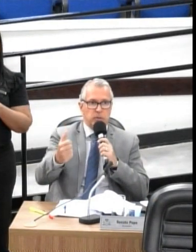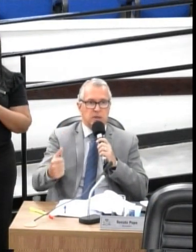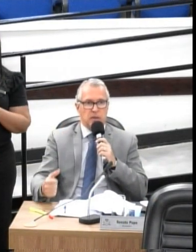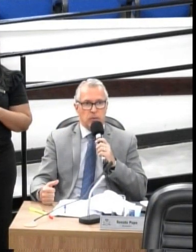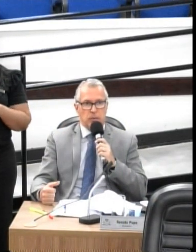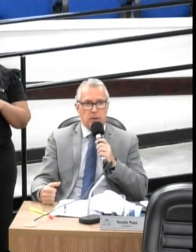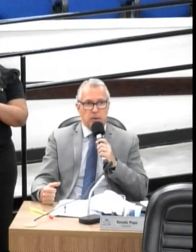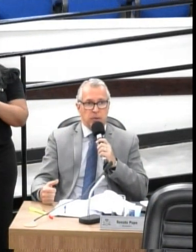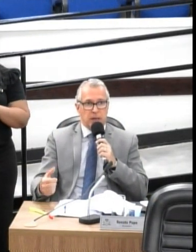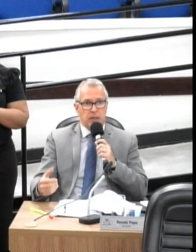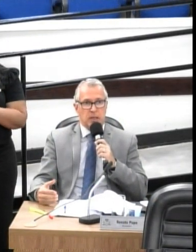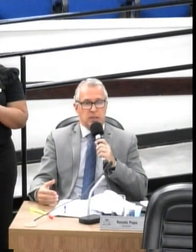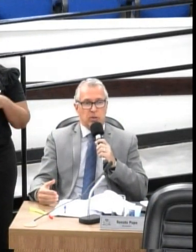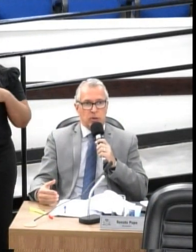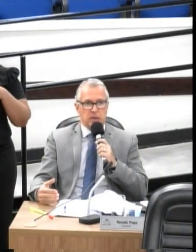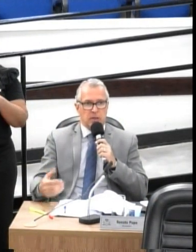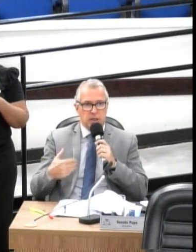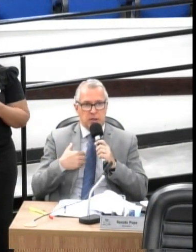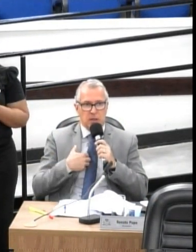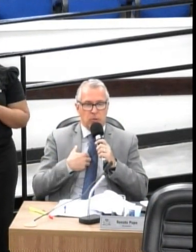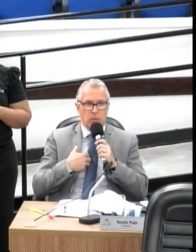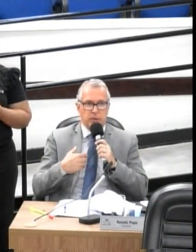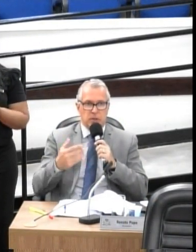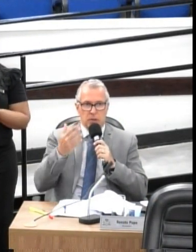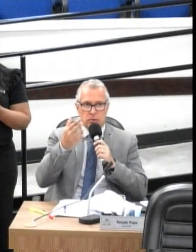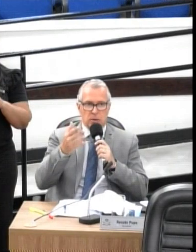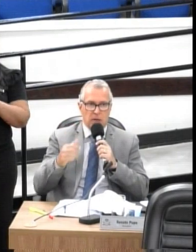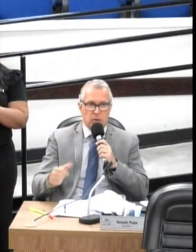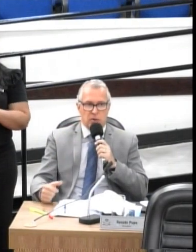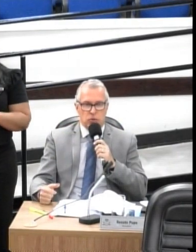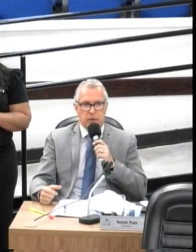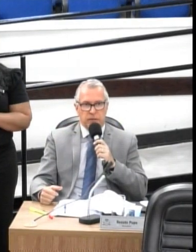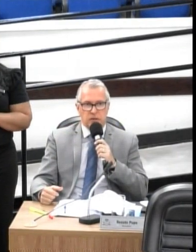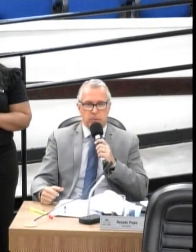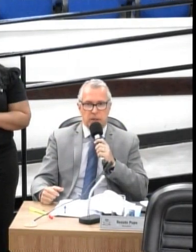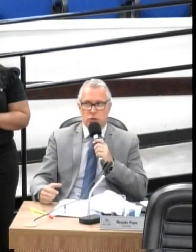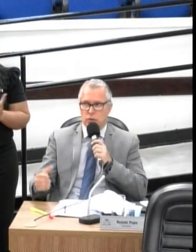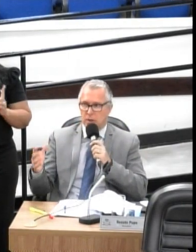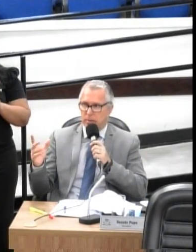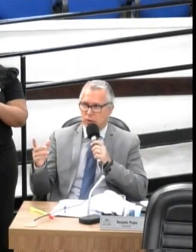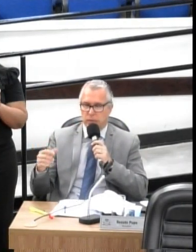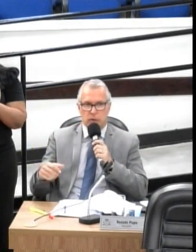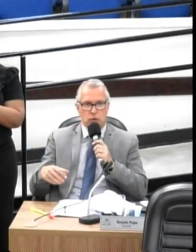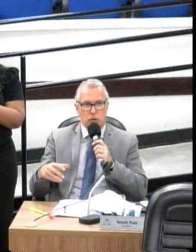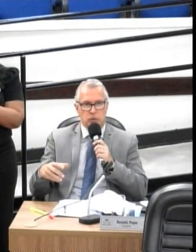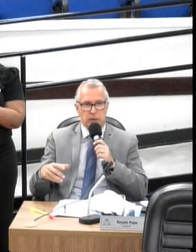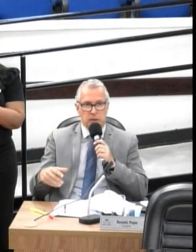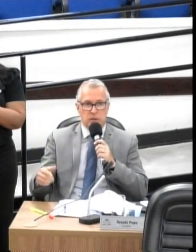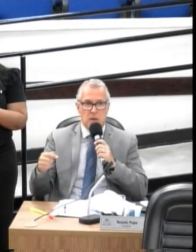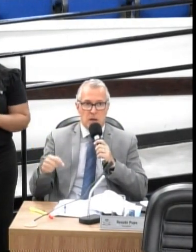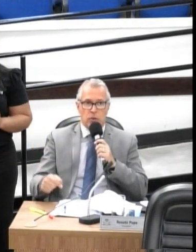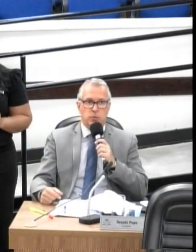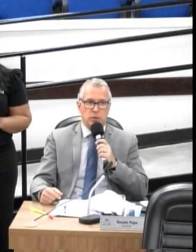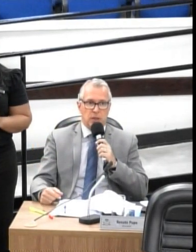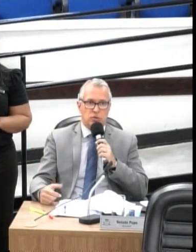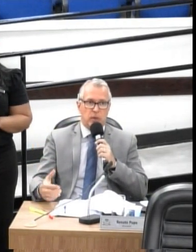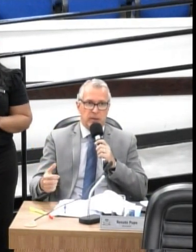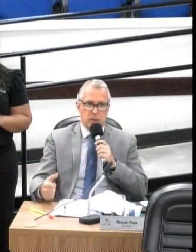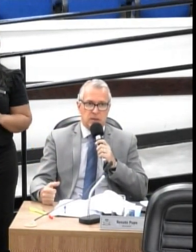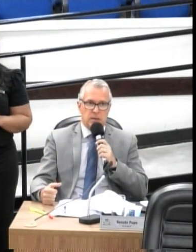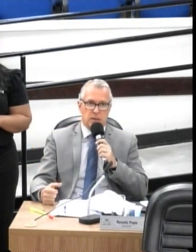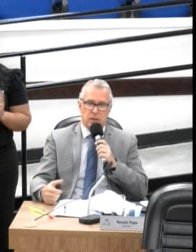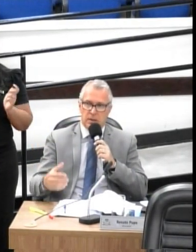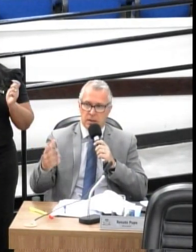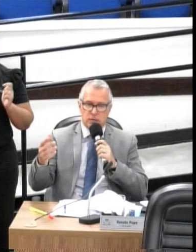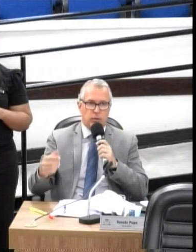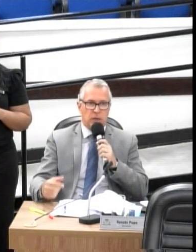pela comissão da criança e do adolescente, a qual presido e da qual a senhora faz parte, juntamente com o vereador Jorge Menezes, nós podemos também